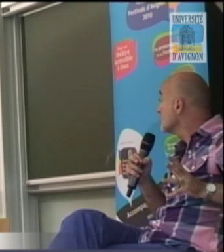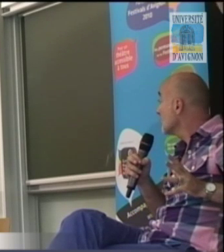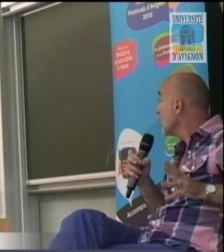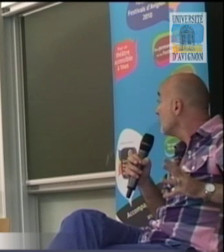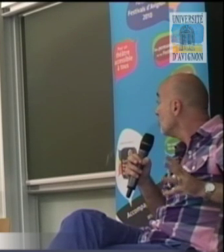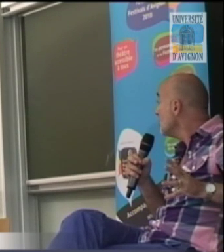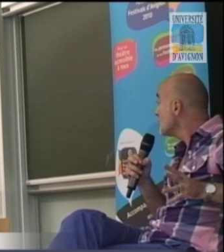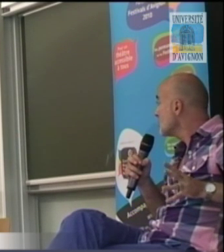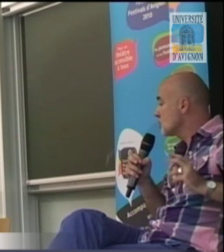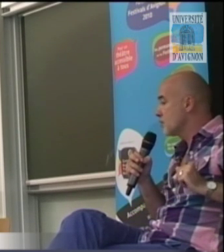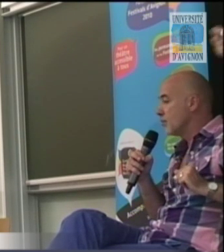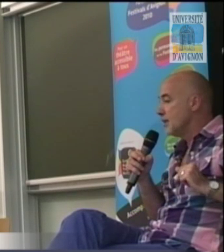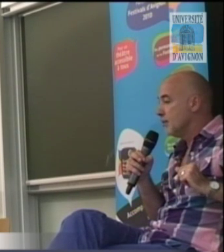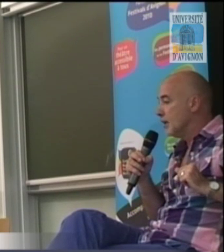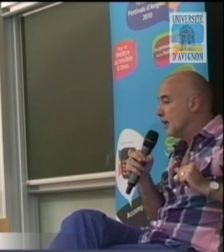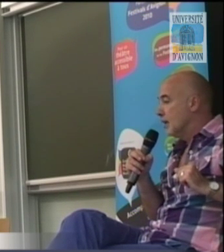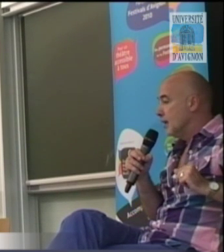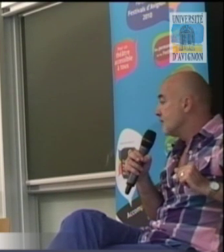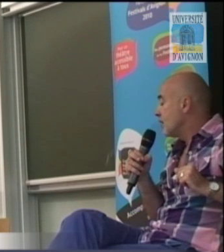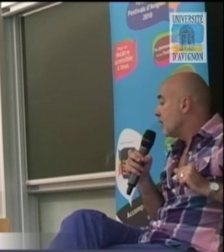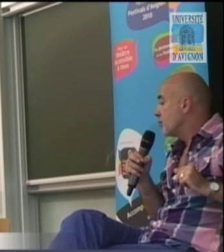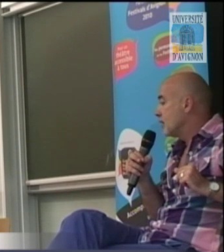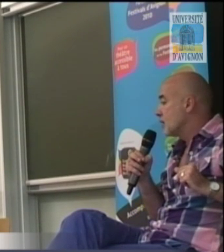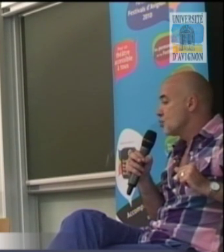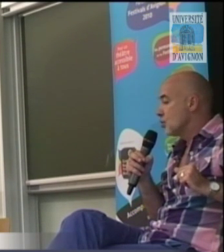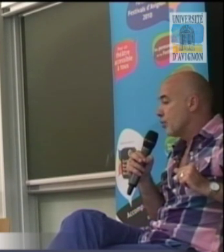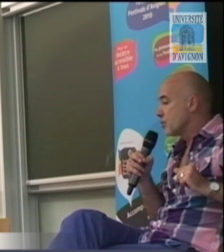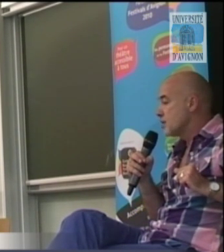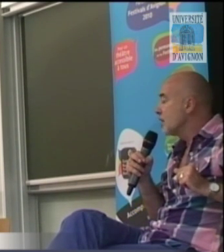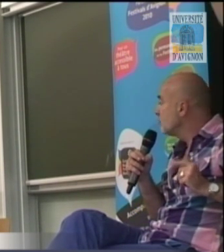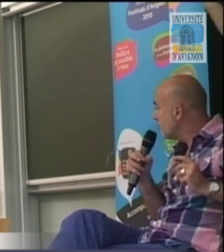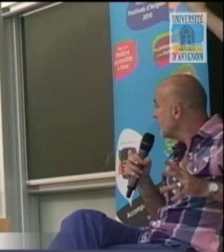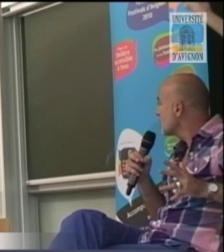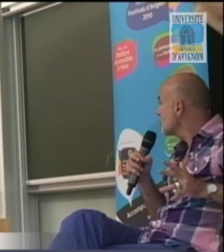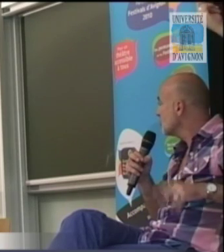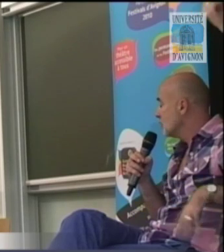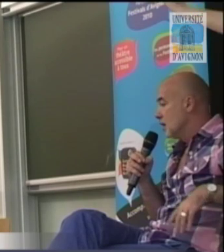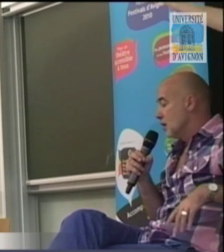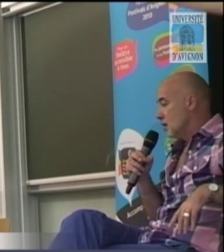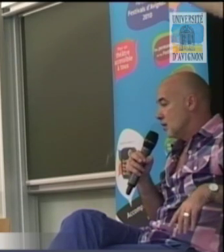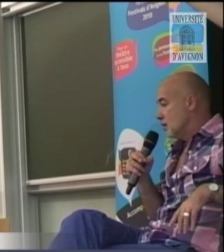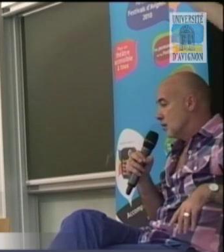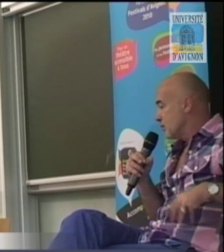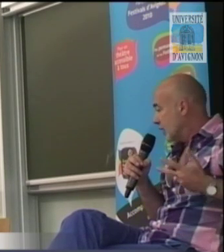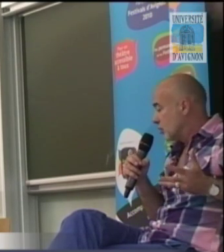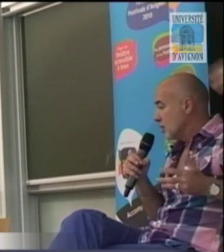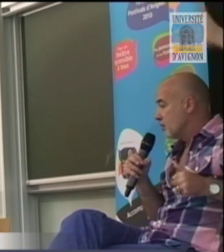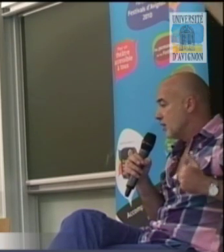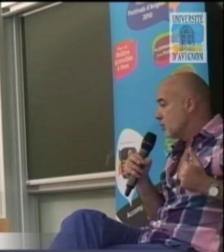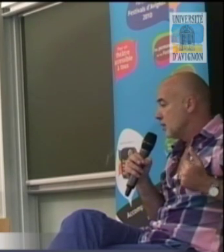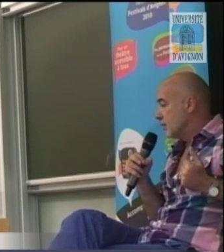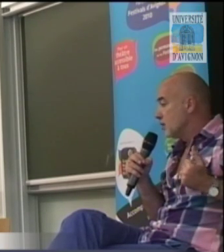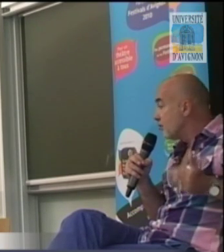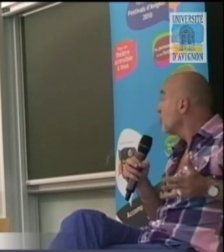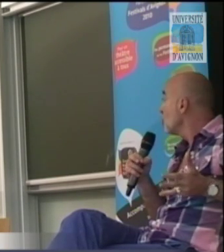s'épuisent à les mener, ces choses formidables, et qu'il va falloir peut-être un jour penser à une fédération. Je parlais tout à l'heure qu'il